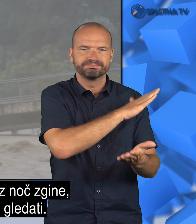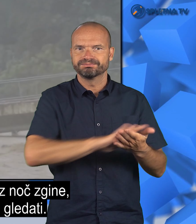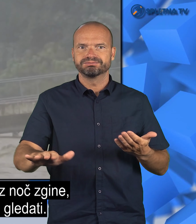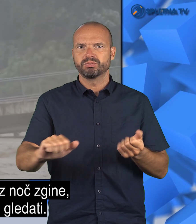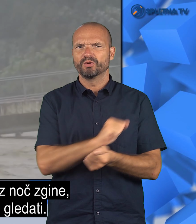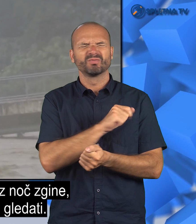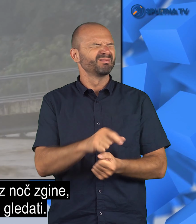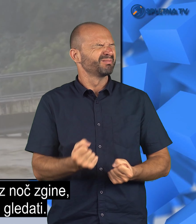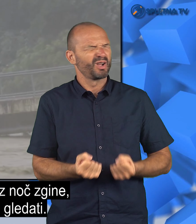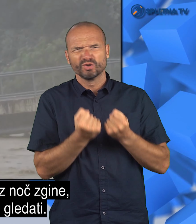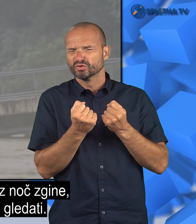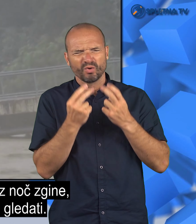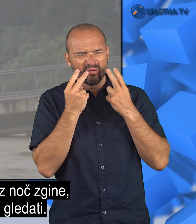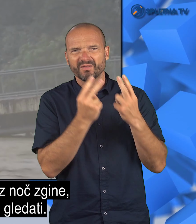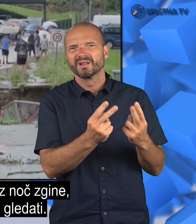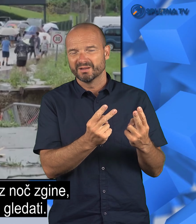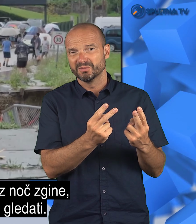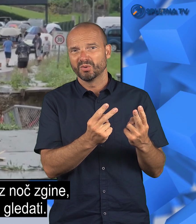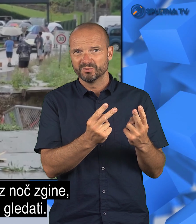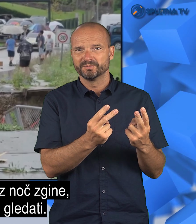je pa težko gledati.